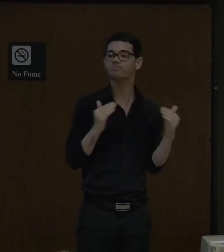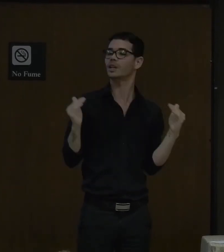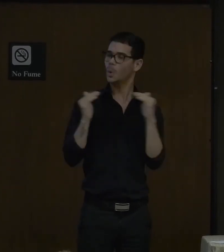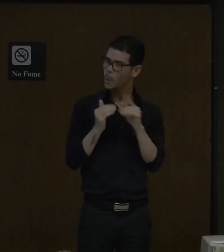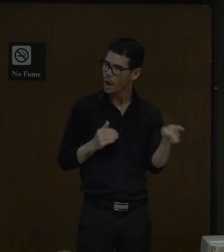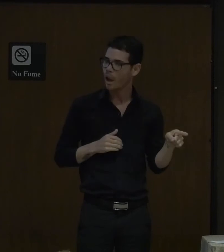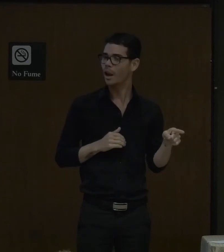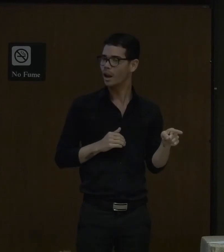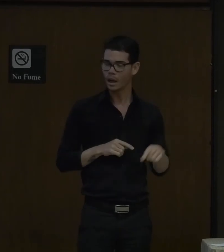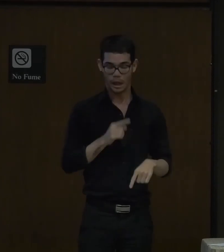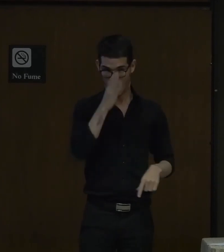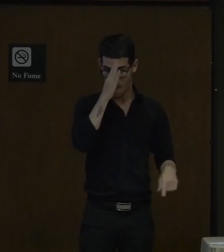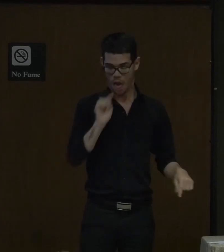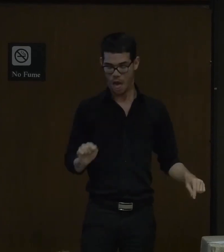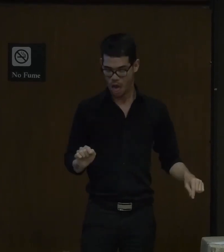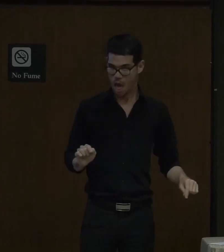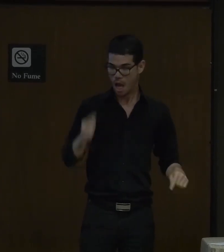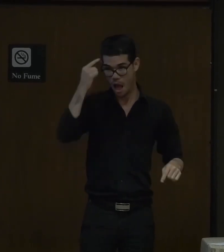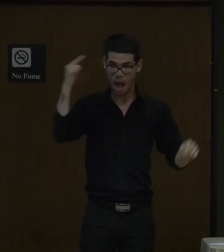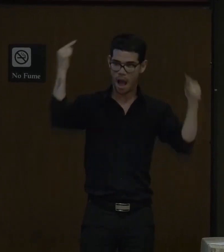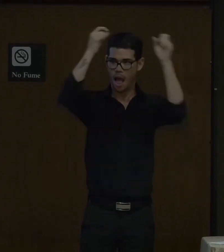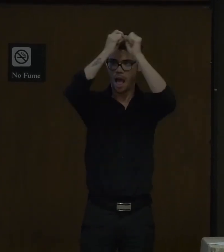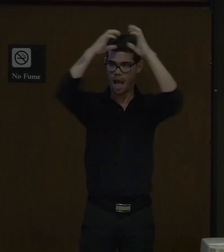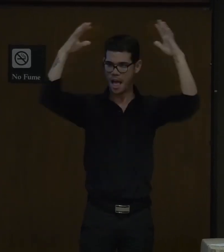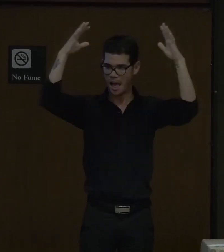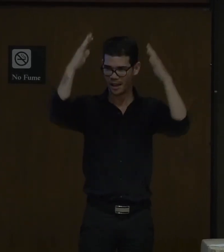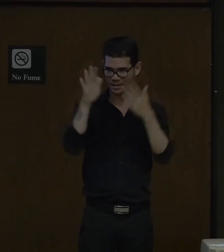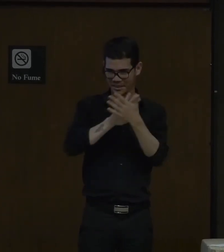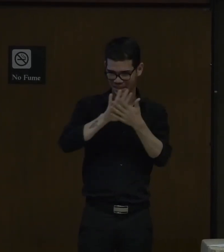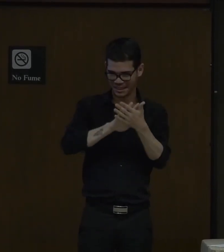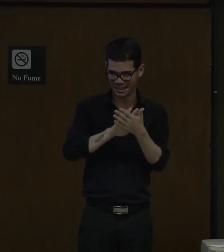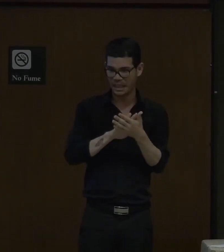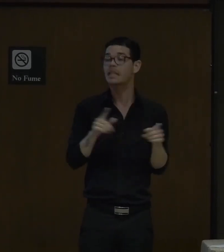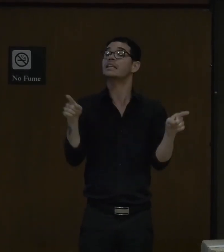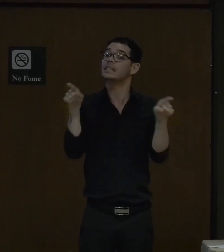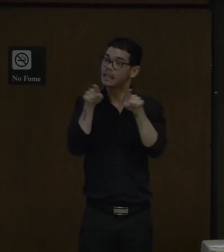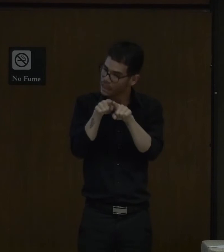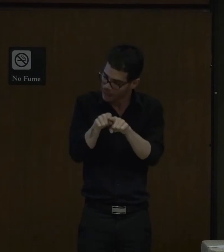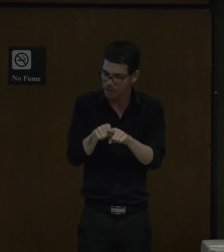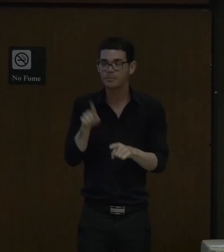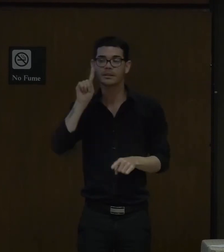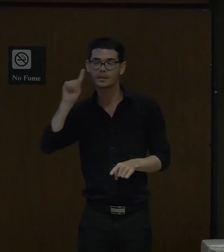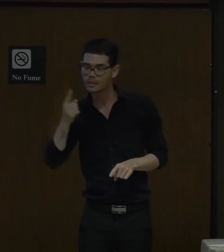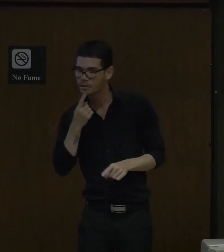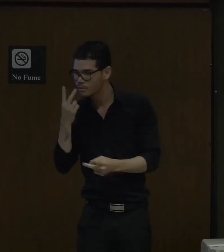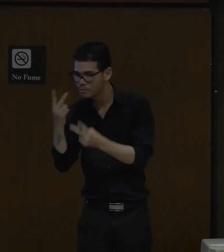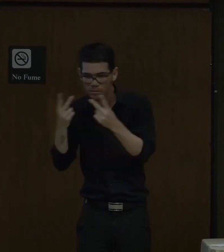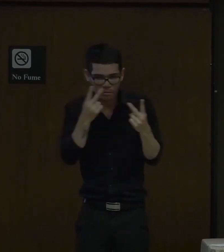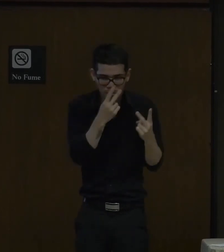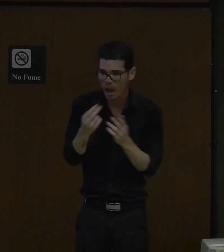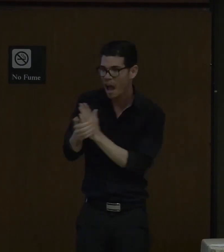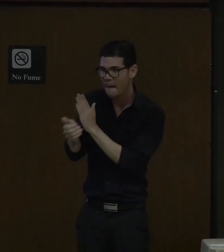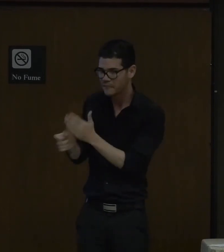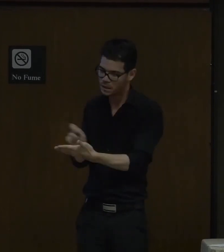distintos niveles de proficiencia en la lengua escrita o en la lengua de señas. Es decir, bilingües sordos